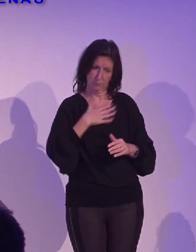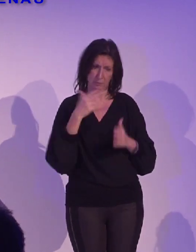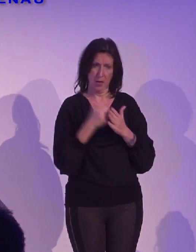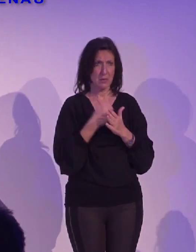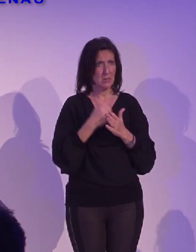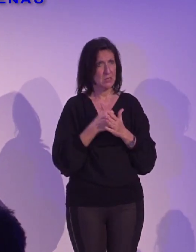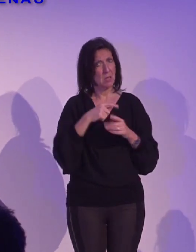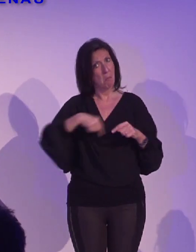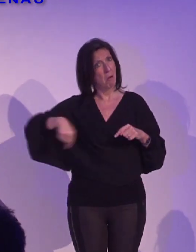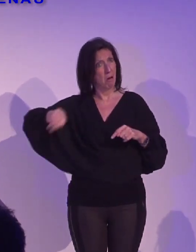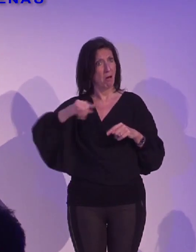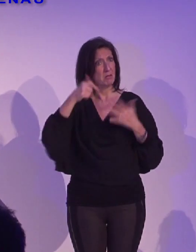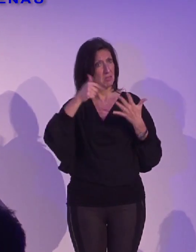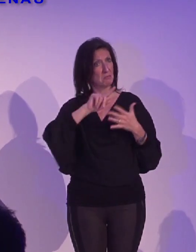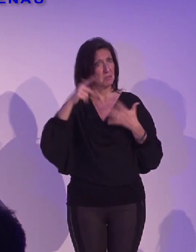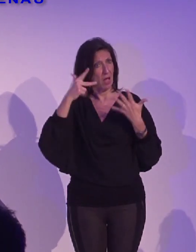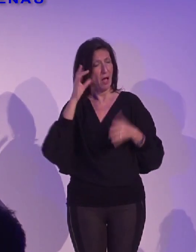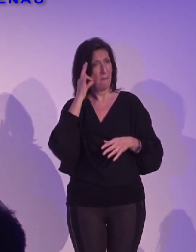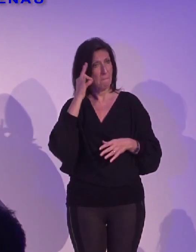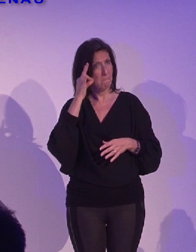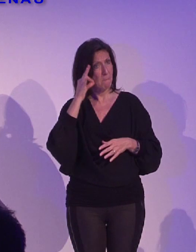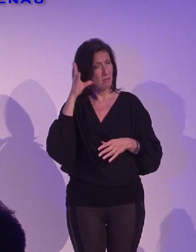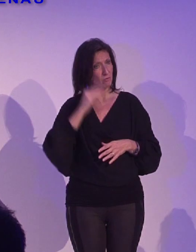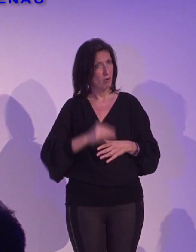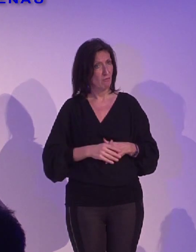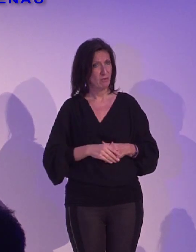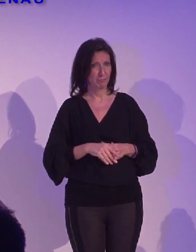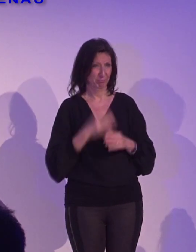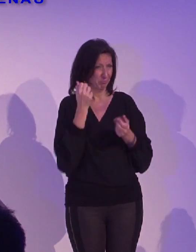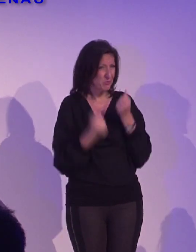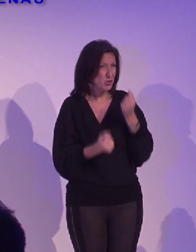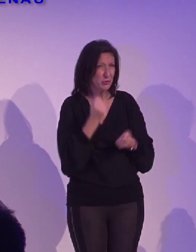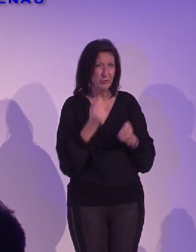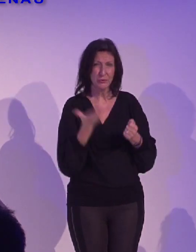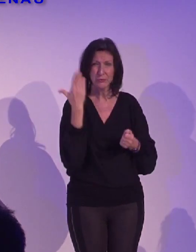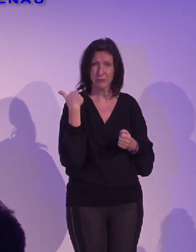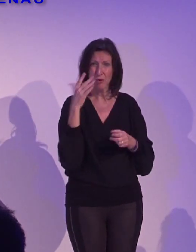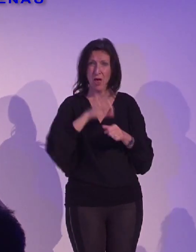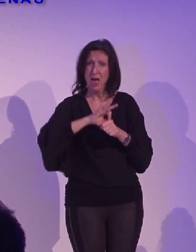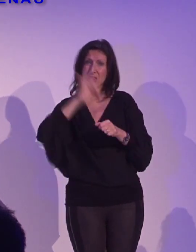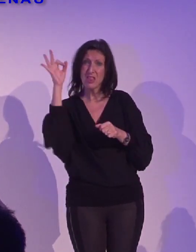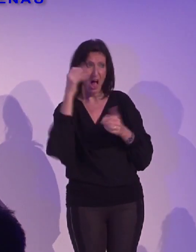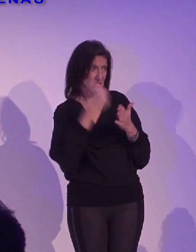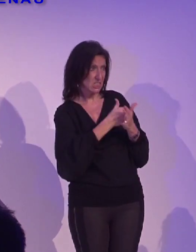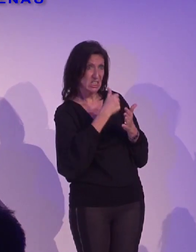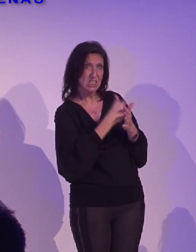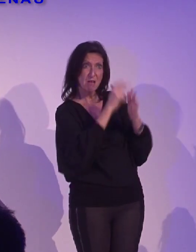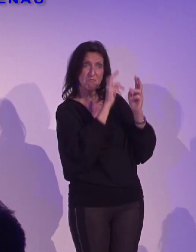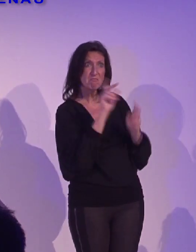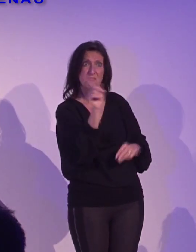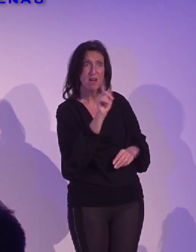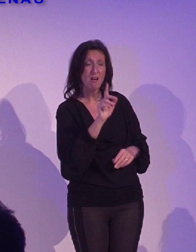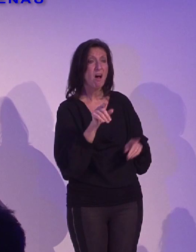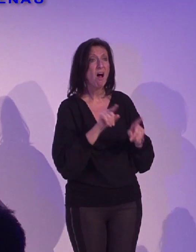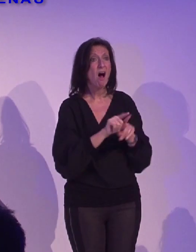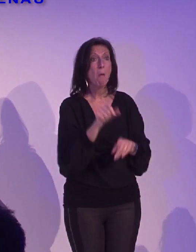6 bis 8 Mädchen geschlafen. Es war schwierig, weil wir uns früher tagsüber nicht im Zimmer aufhalten durften. Auch meine